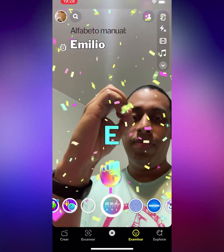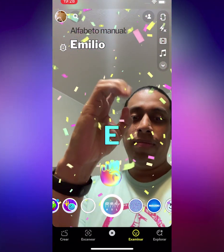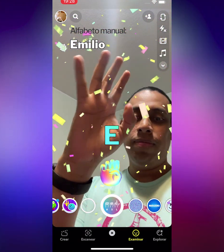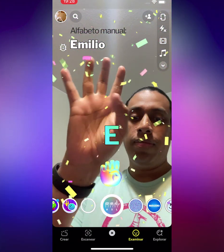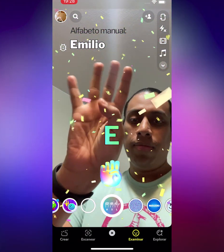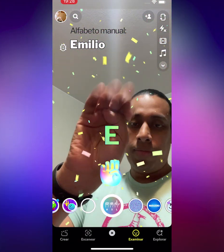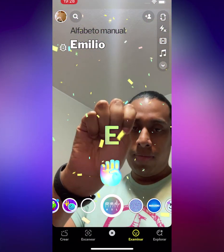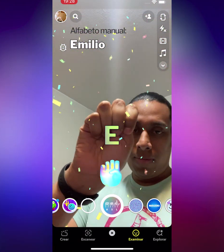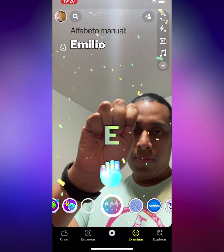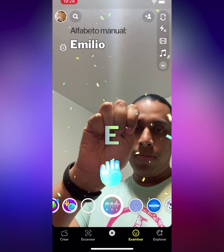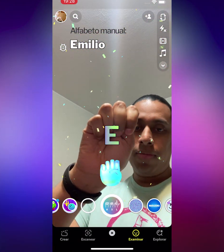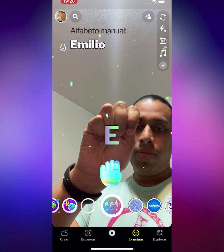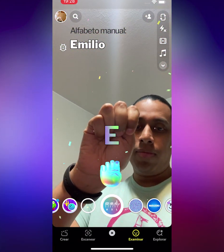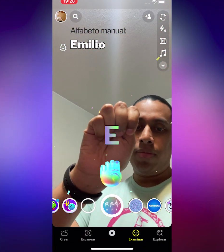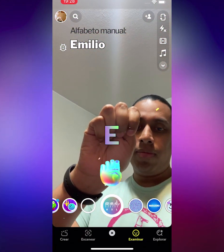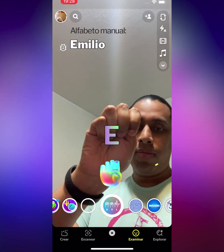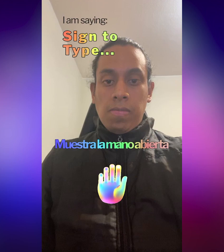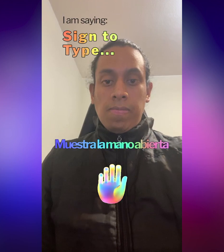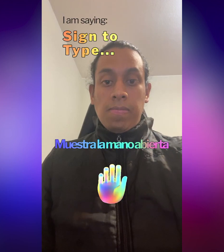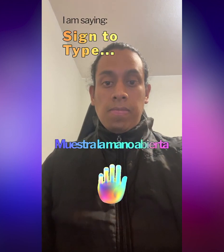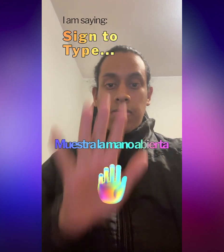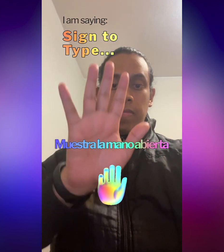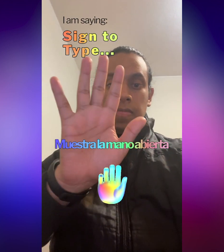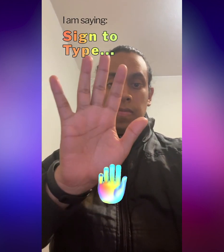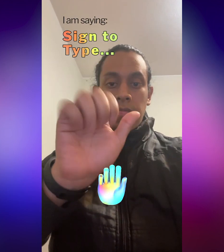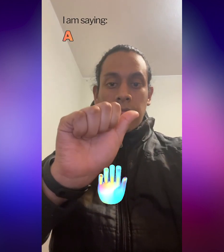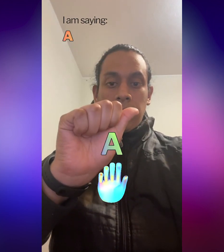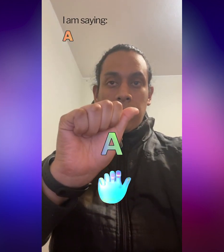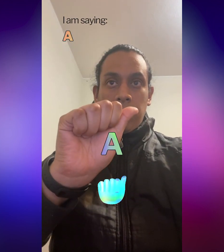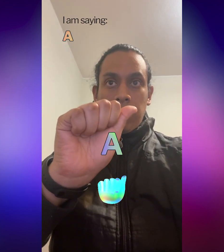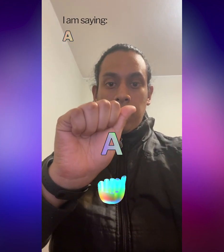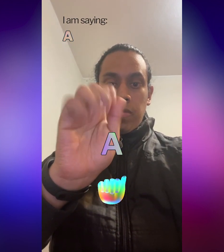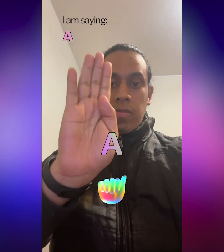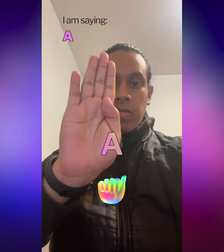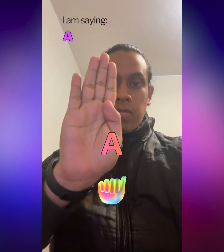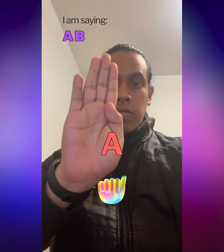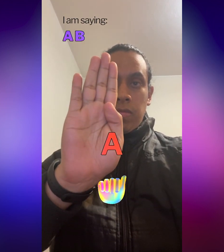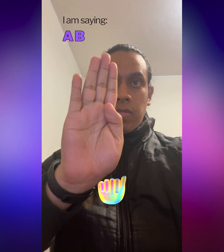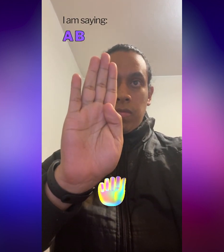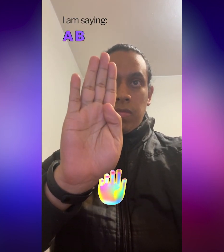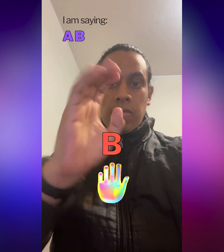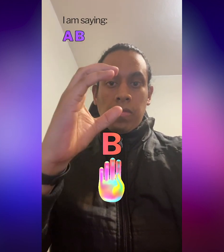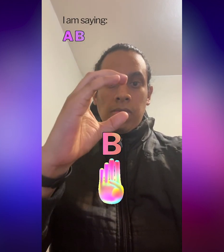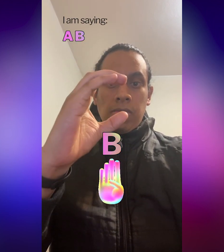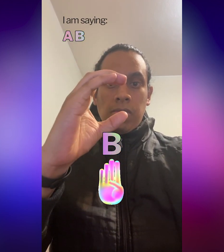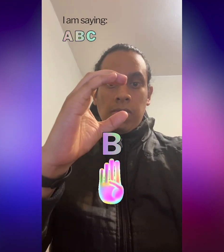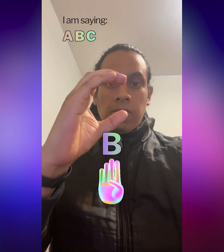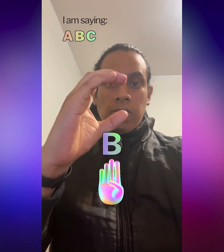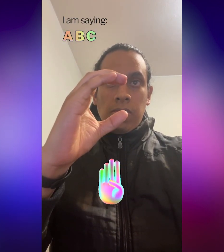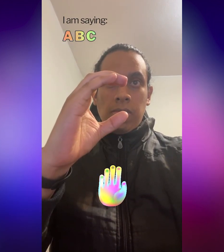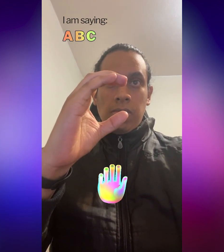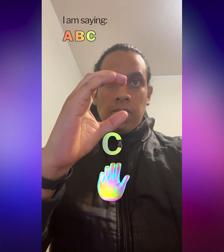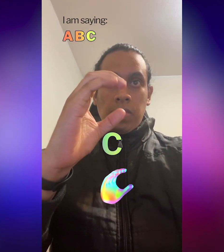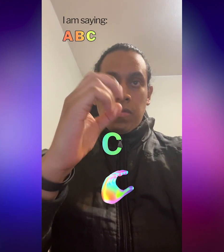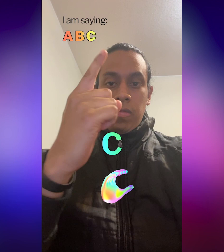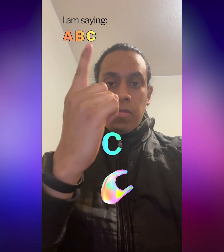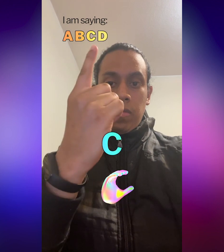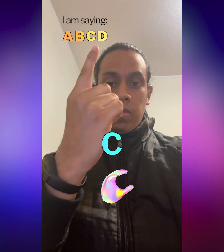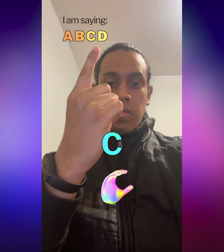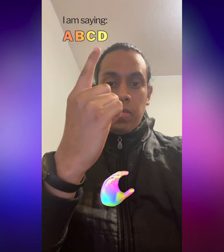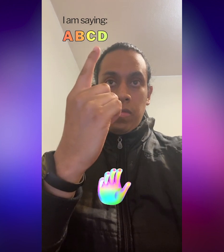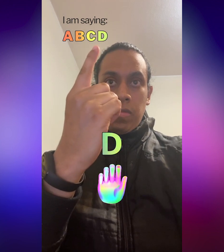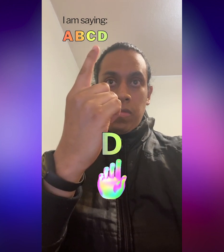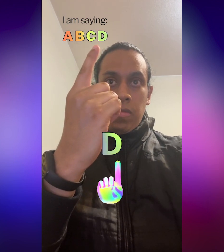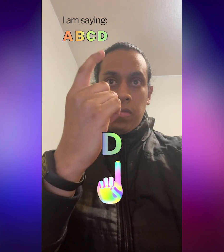¿Qué te pareció esta experiencia? Ya sabes que en Lens Studio hay varias plantillas que puedes utilizar para potenciar tu